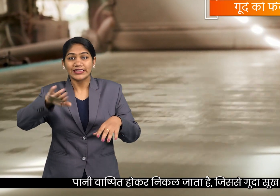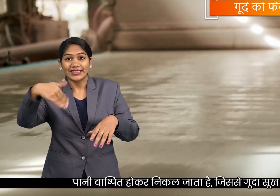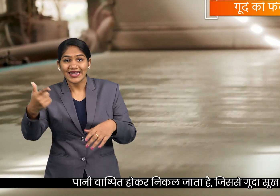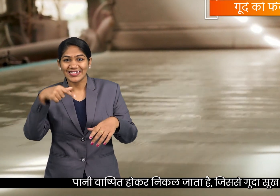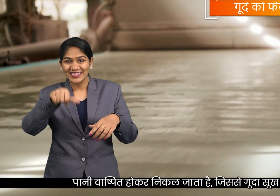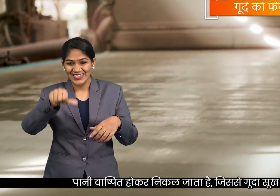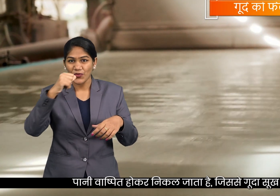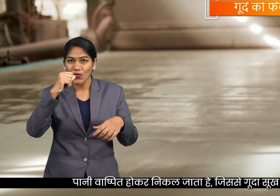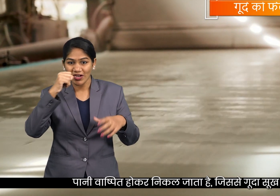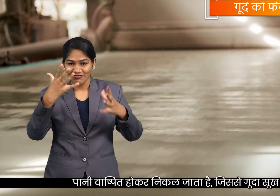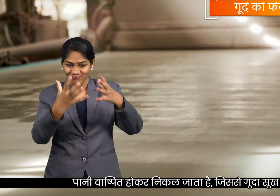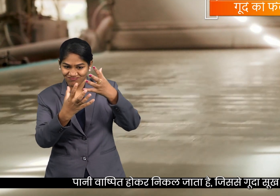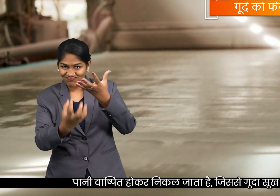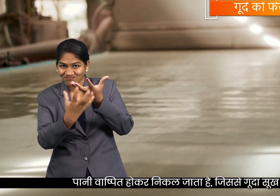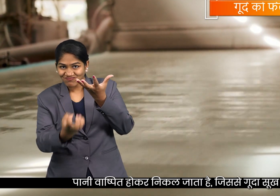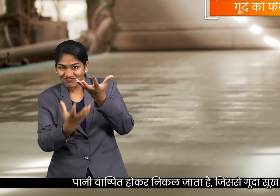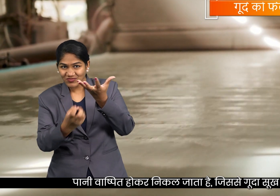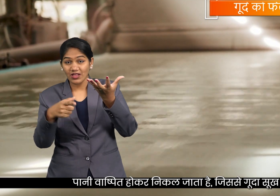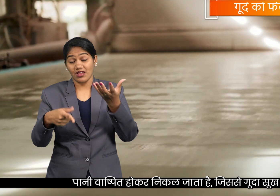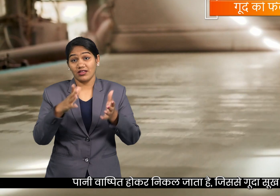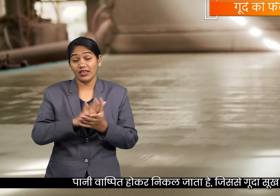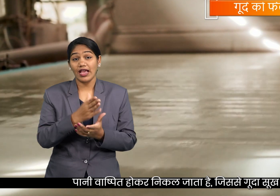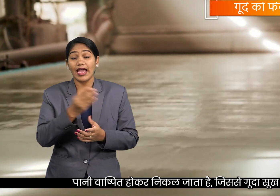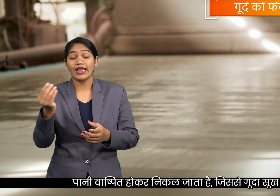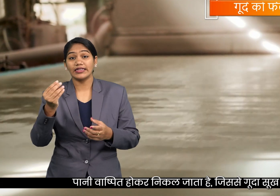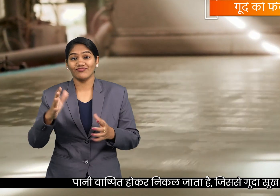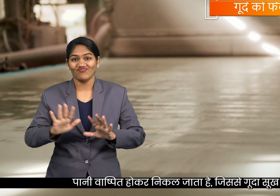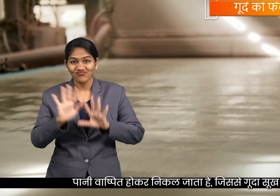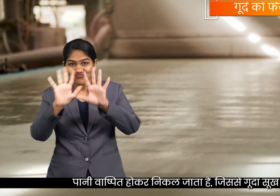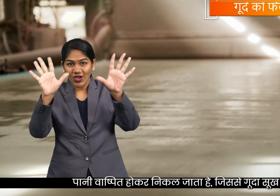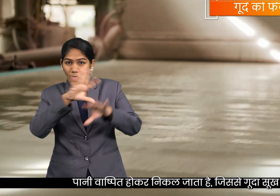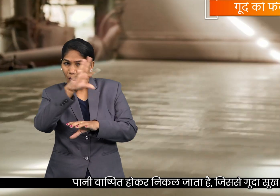होकर निकल जाता है, जिससे गुद्दा सूख जाता है।